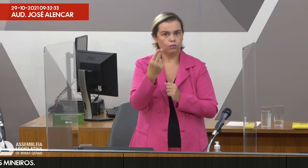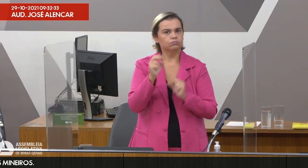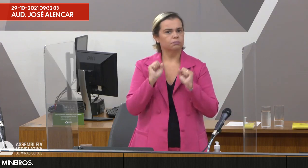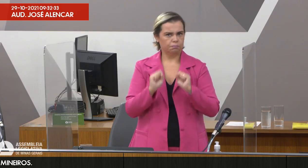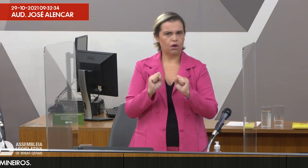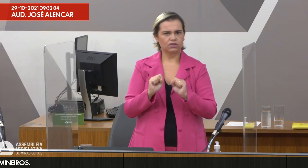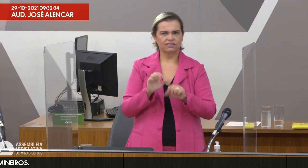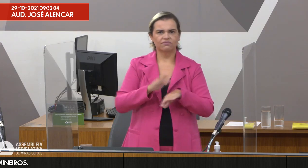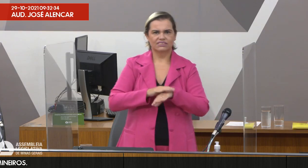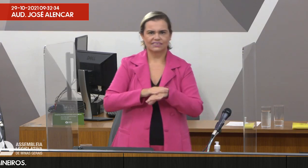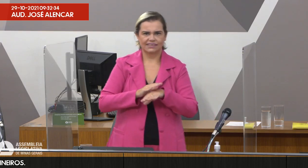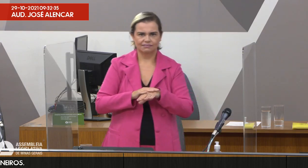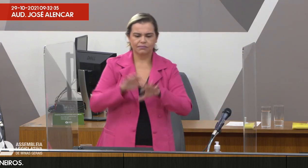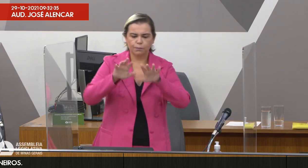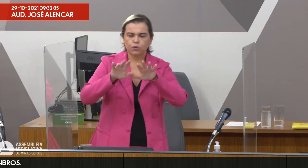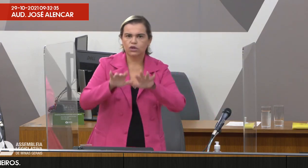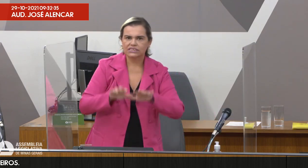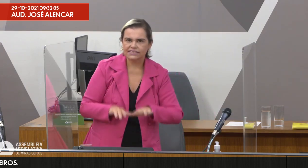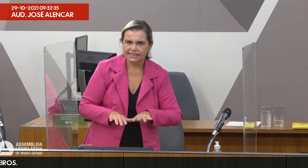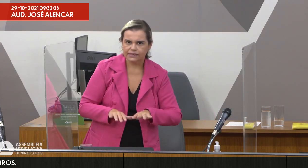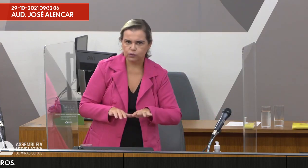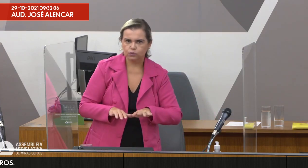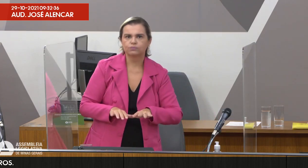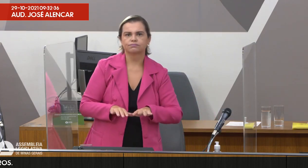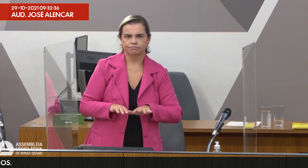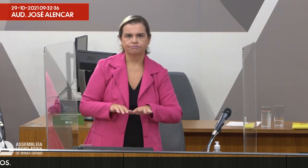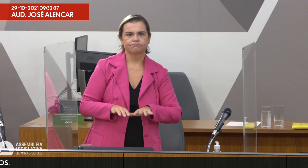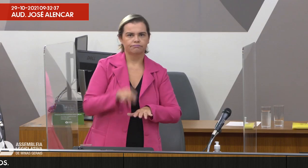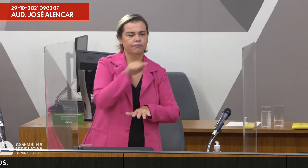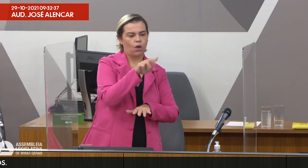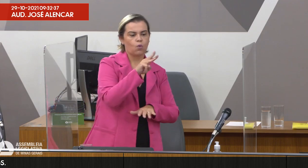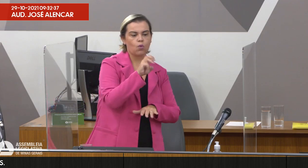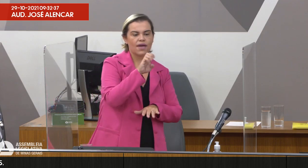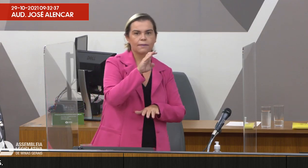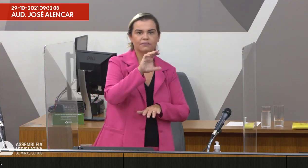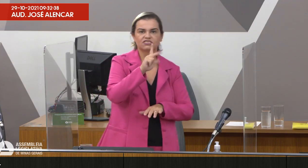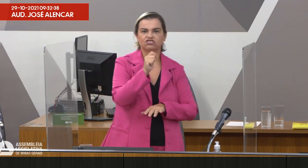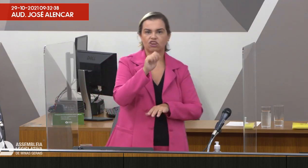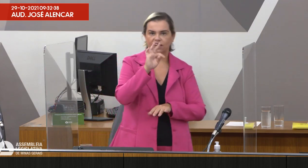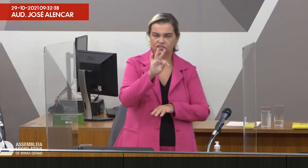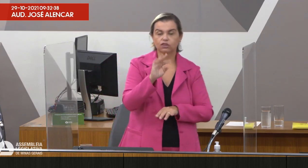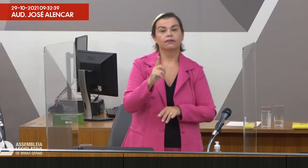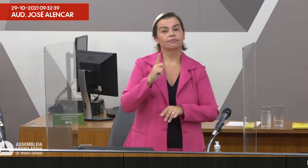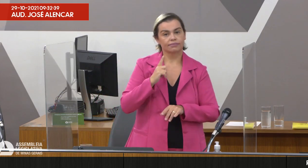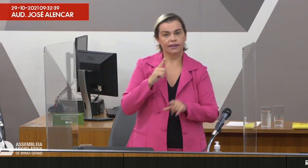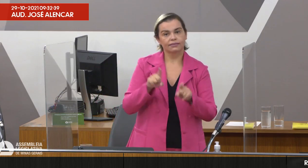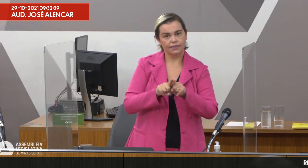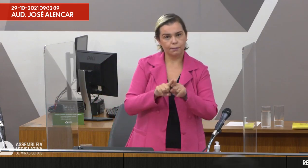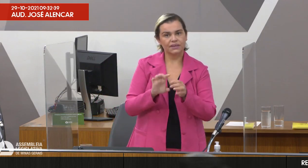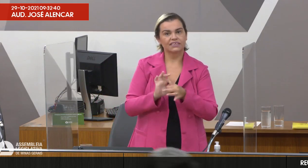de videochamada, e formalizam essa denúncia de violação de direitos